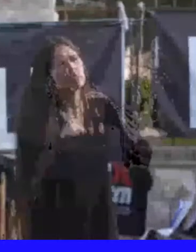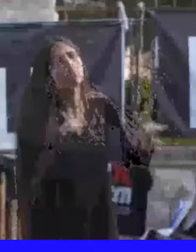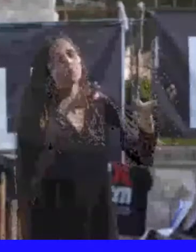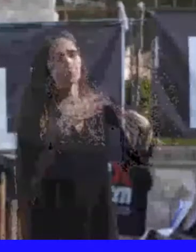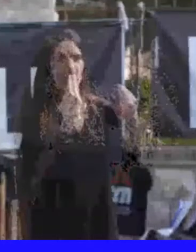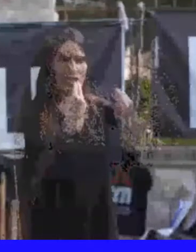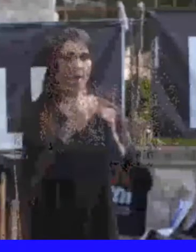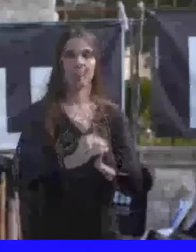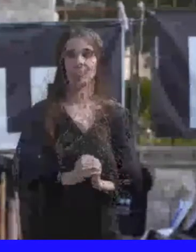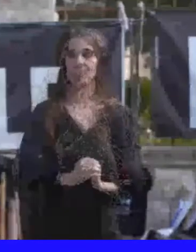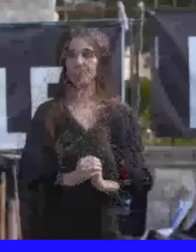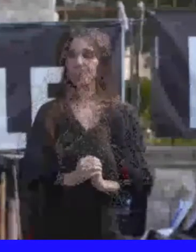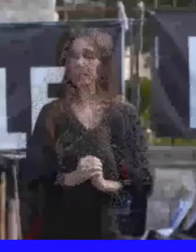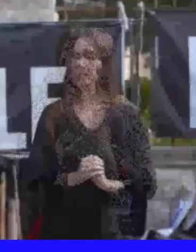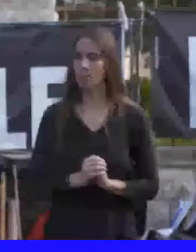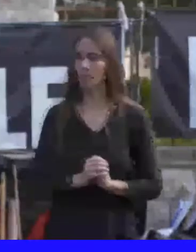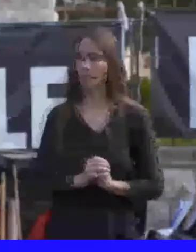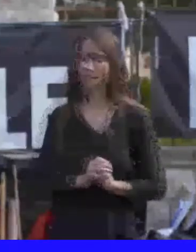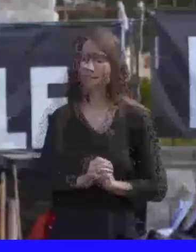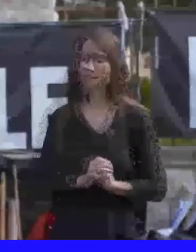שנייה אחת.